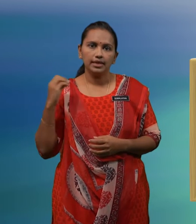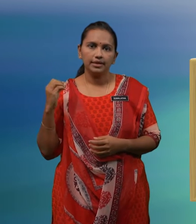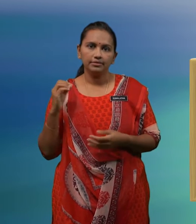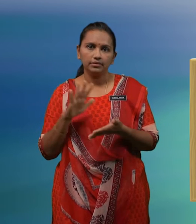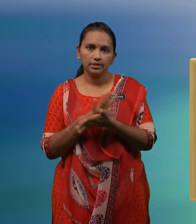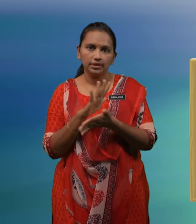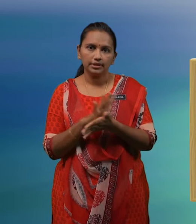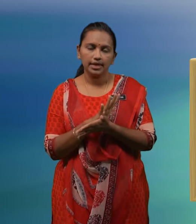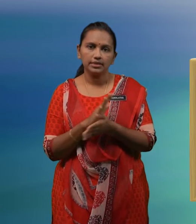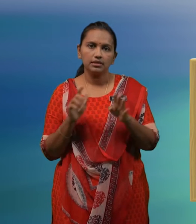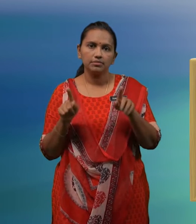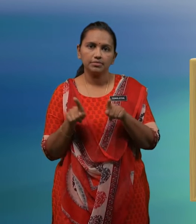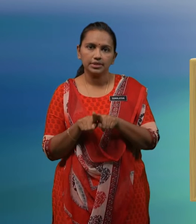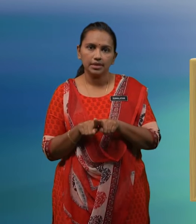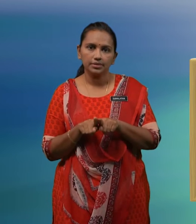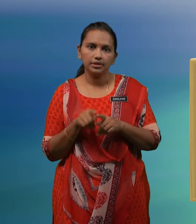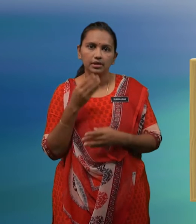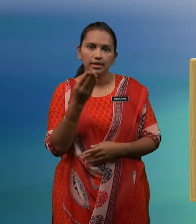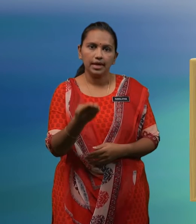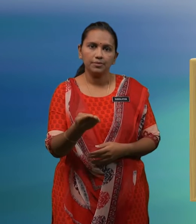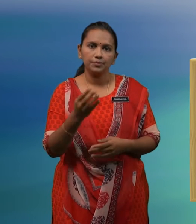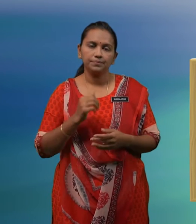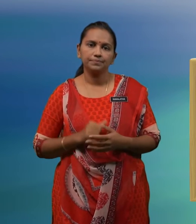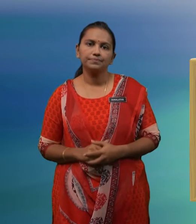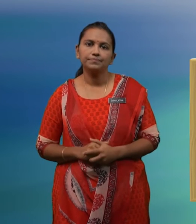dan kertas bersama kamu.